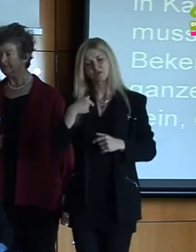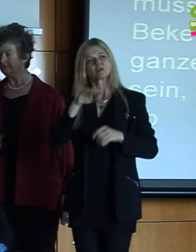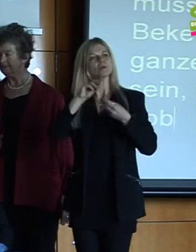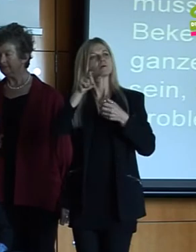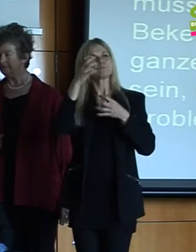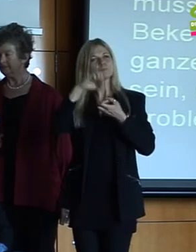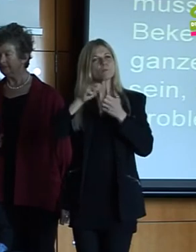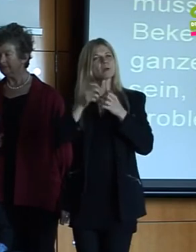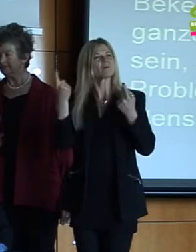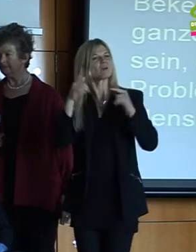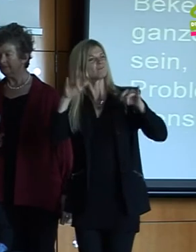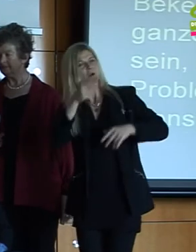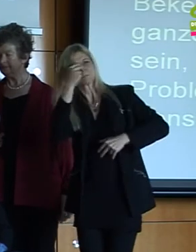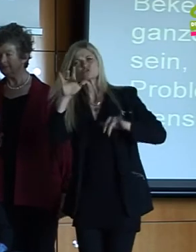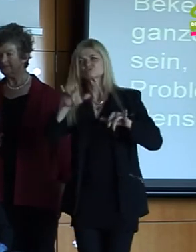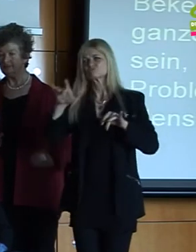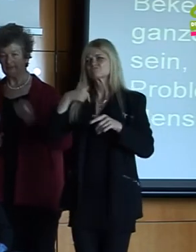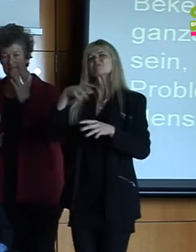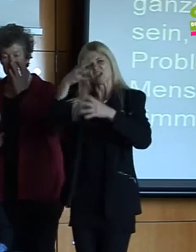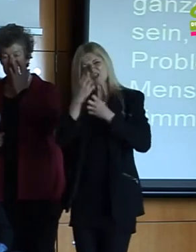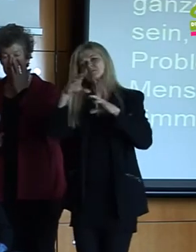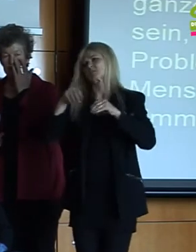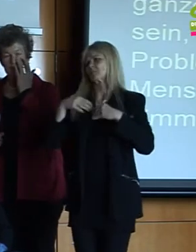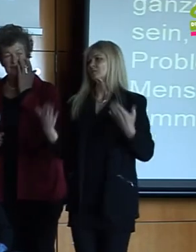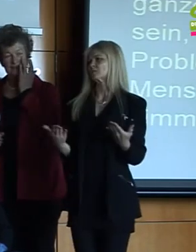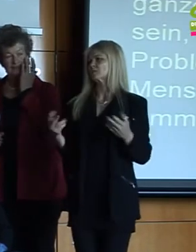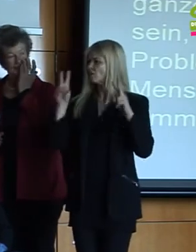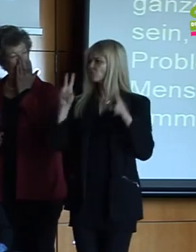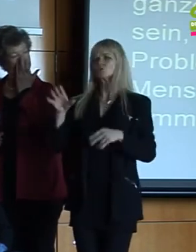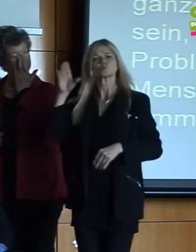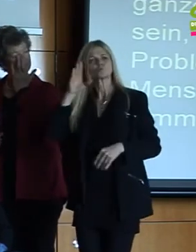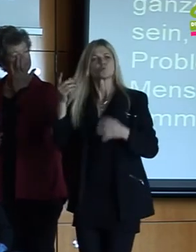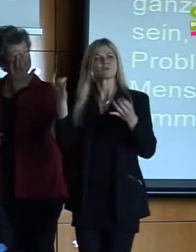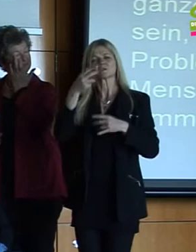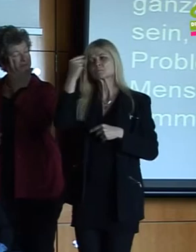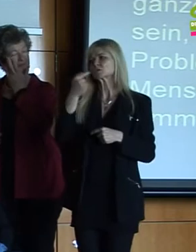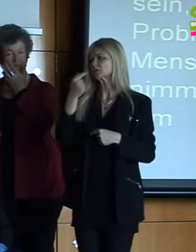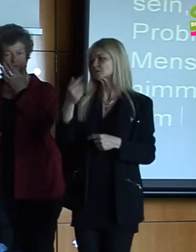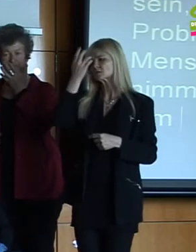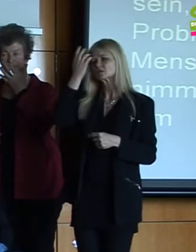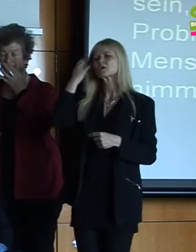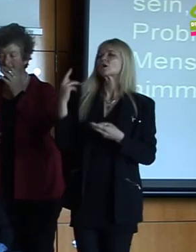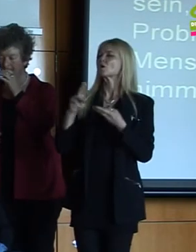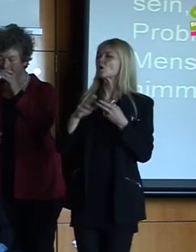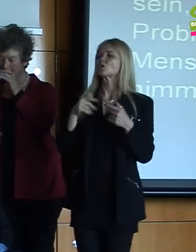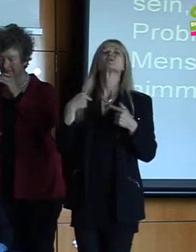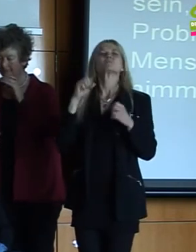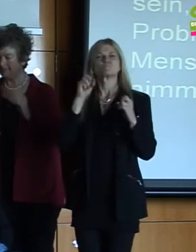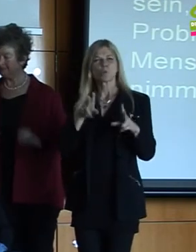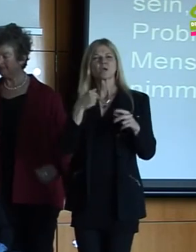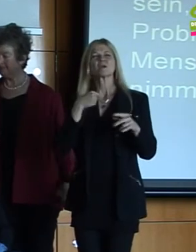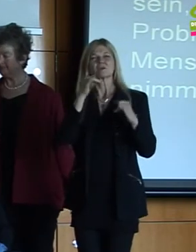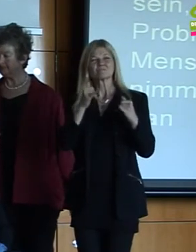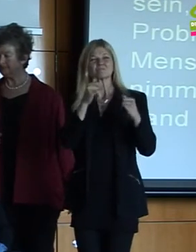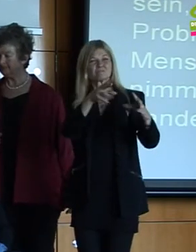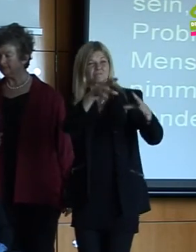diesem Landesetappenplan wirklich die Menschen anhört, dass man ihnen ein Sprachrohr, also dass man sie als Sprachrohr wirklich auch ernst